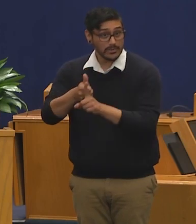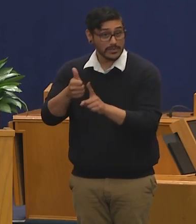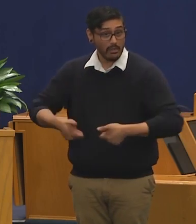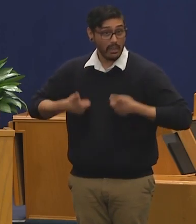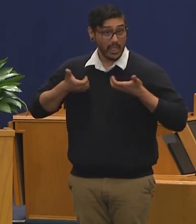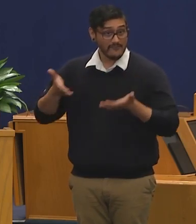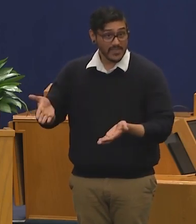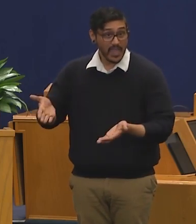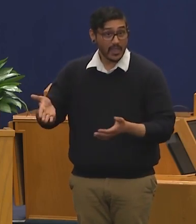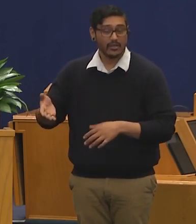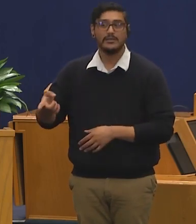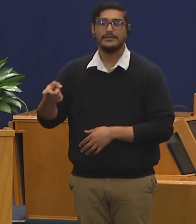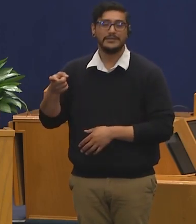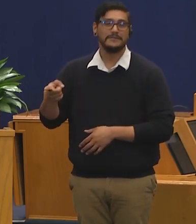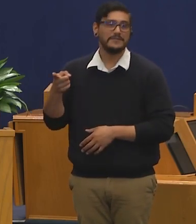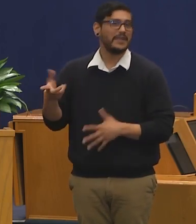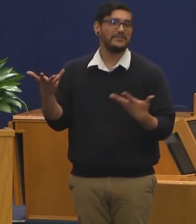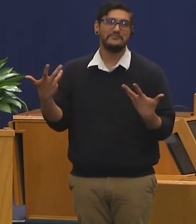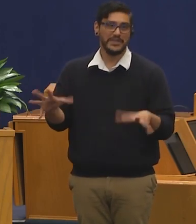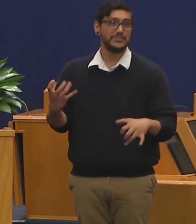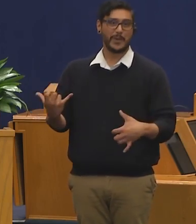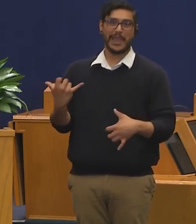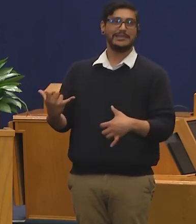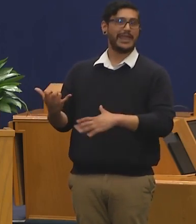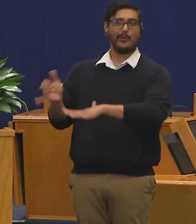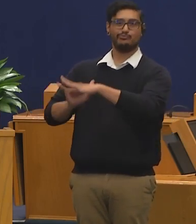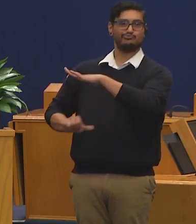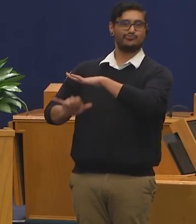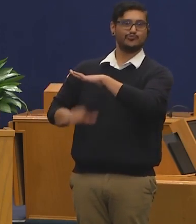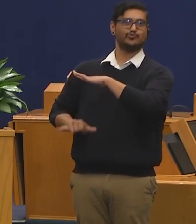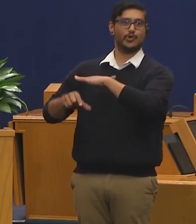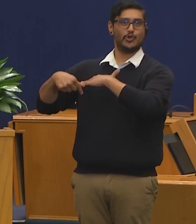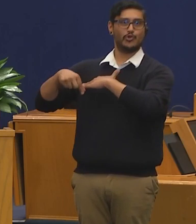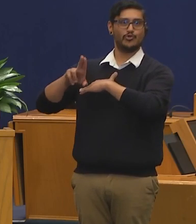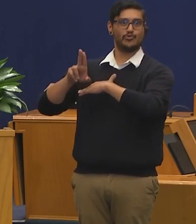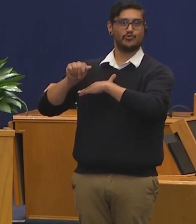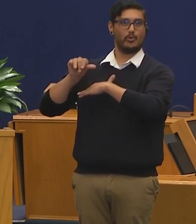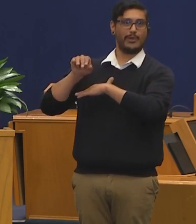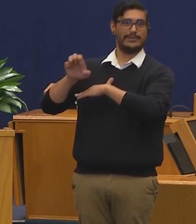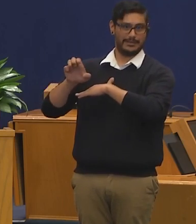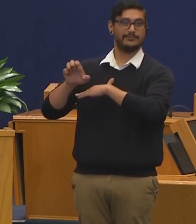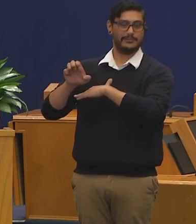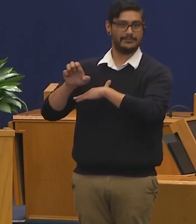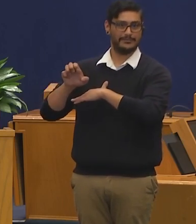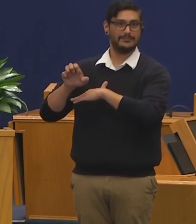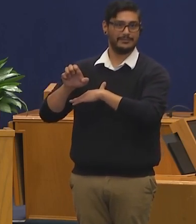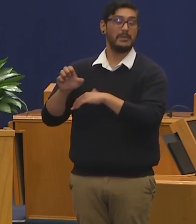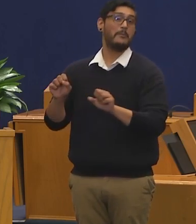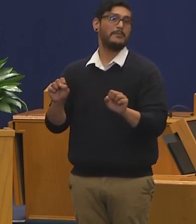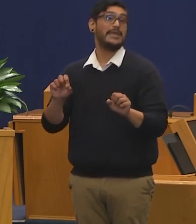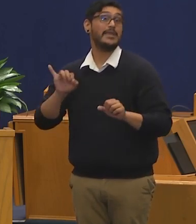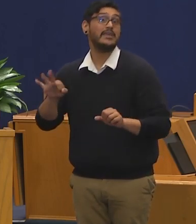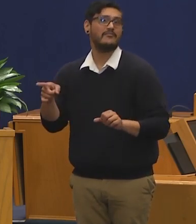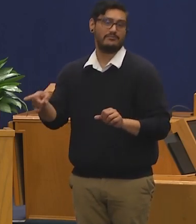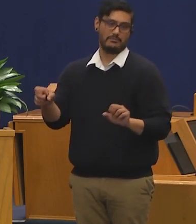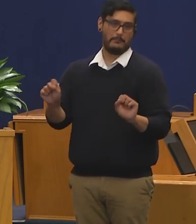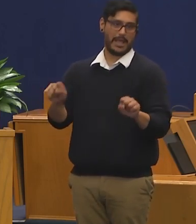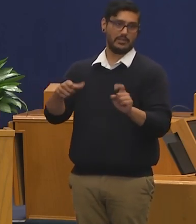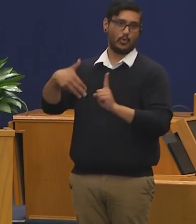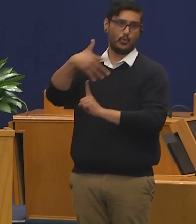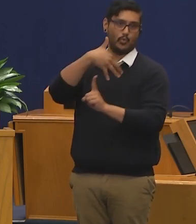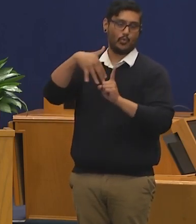de la cuarentena si han sido expuestos. A